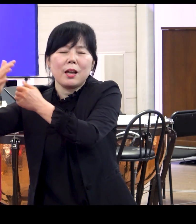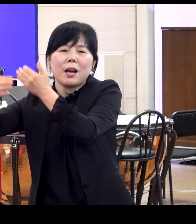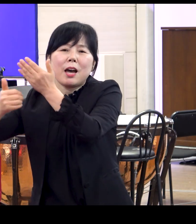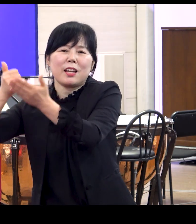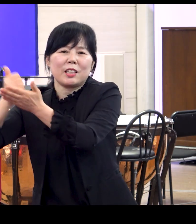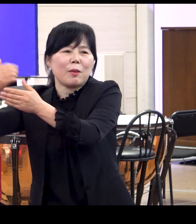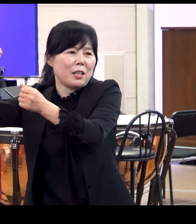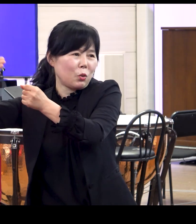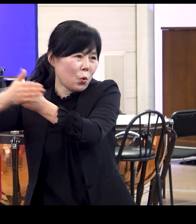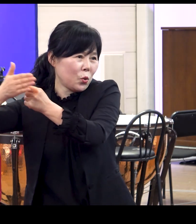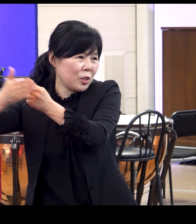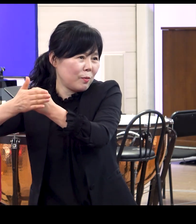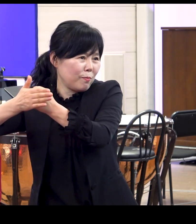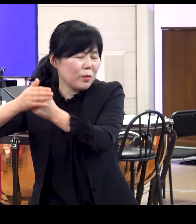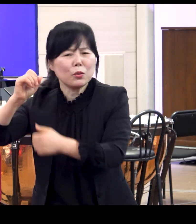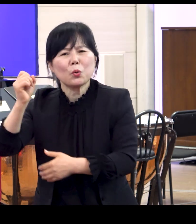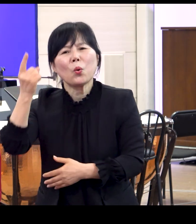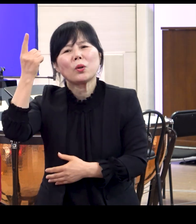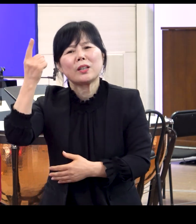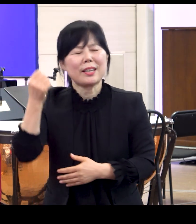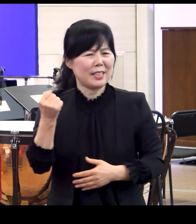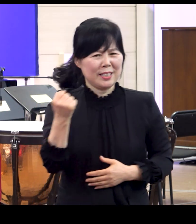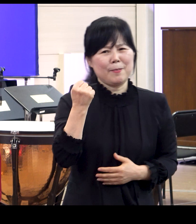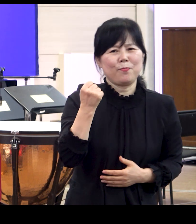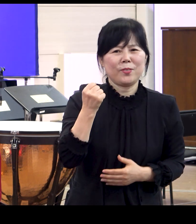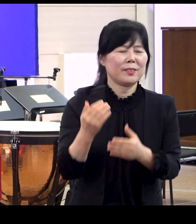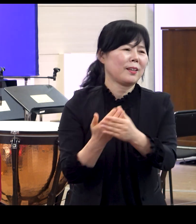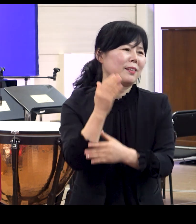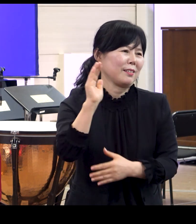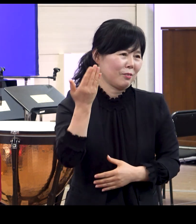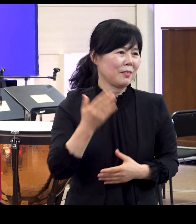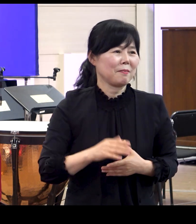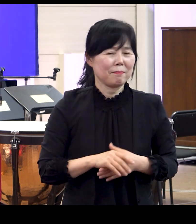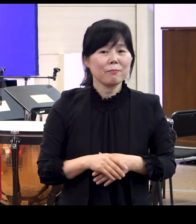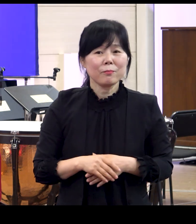하나님의 공급하심에서 오는 것이어야 한다는 거예요.